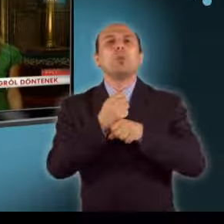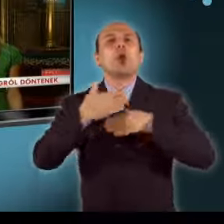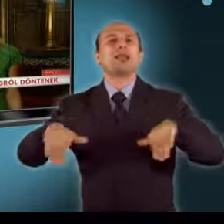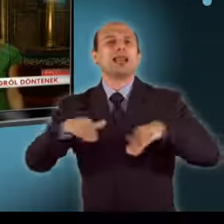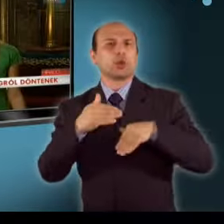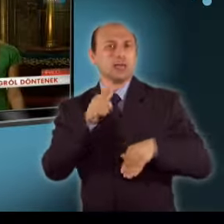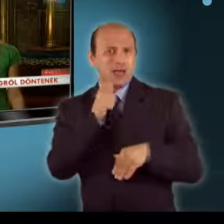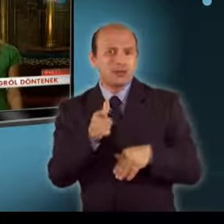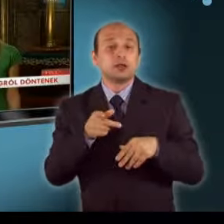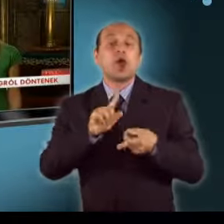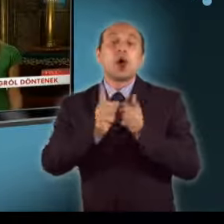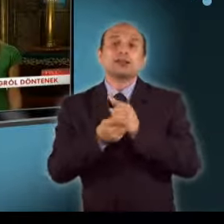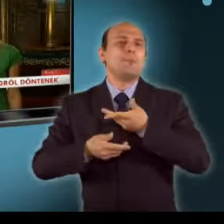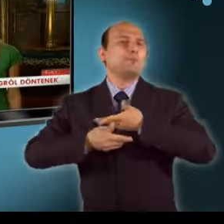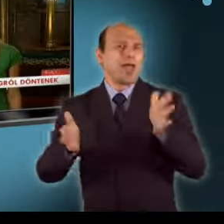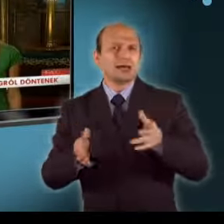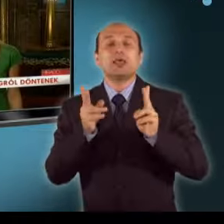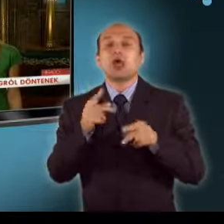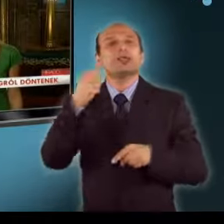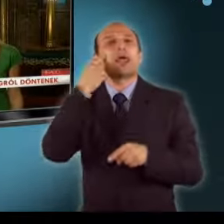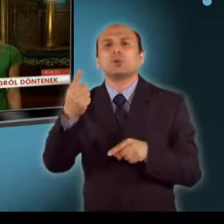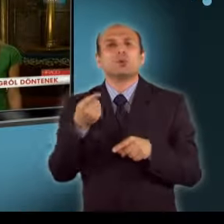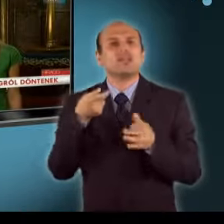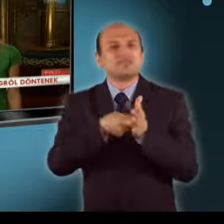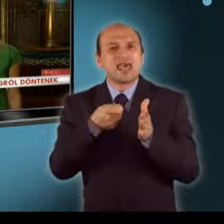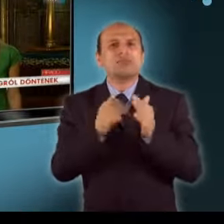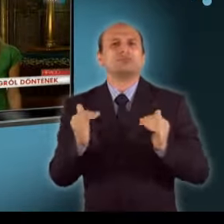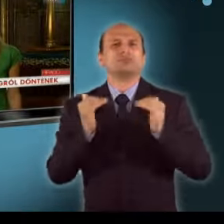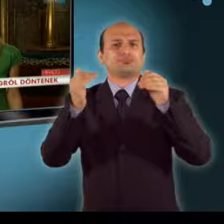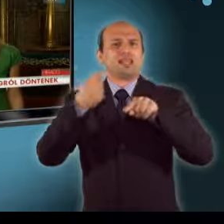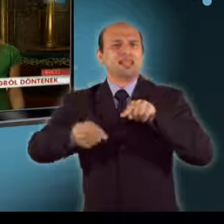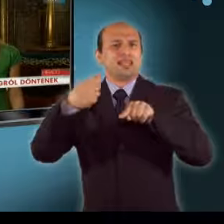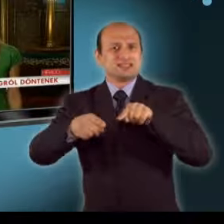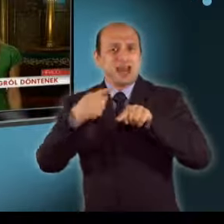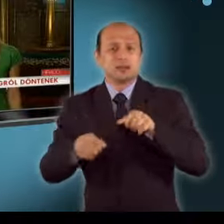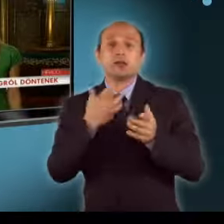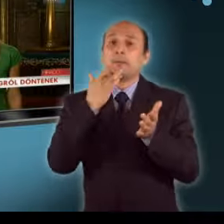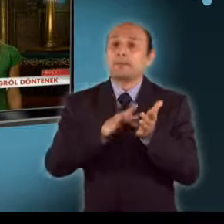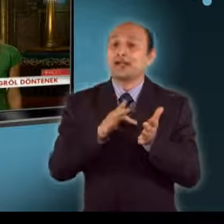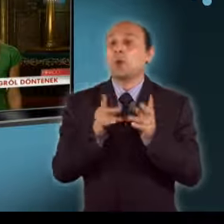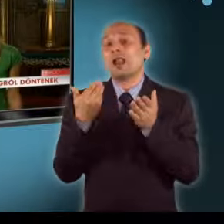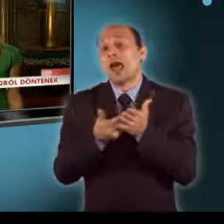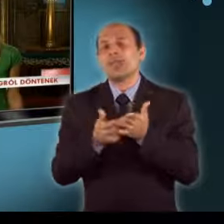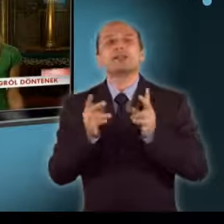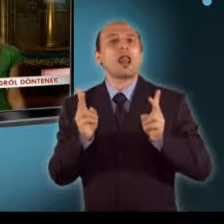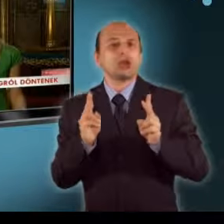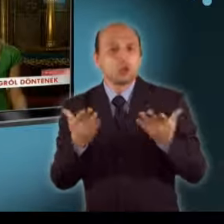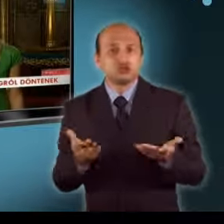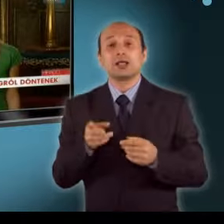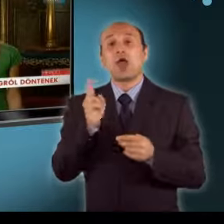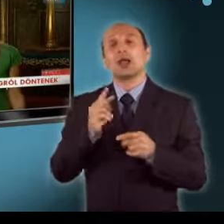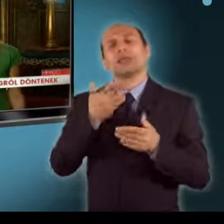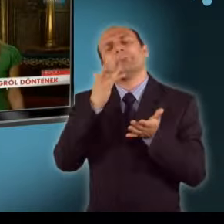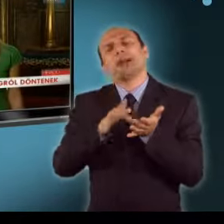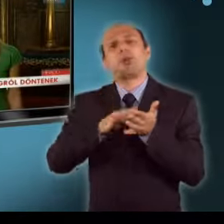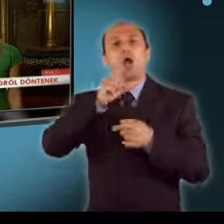váltak, hanem bárki, aki nem tudja fizetni a megemelkedett törlesztő részletét, vagyis nekik is lehetőségük lenne arra, hogyha eddig például